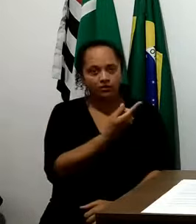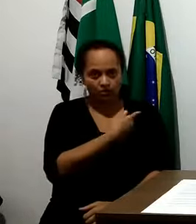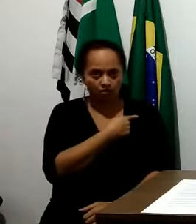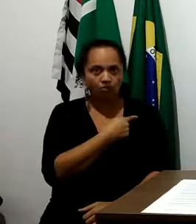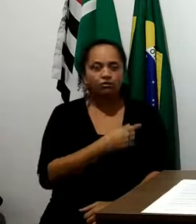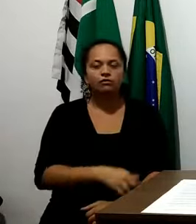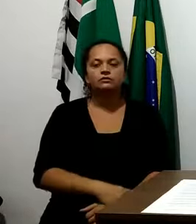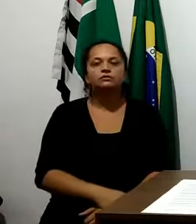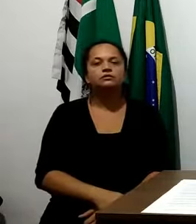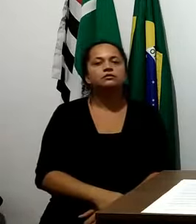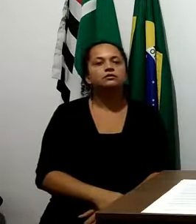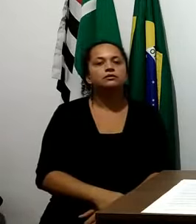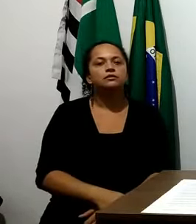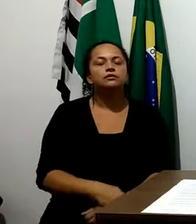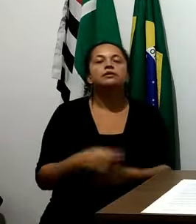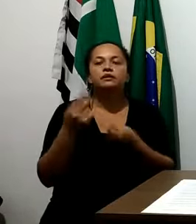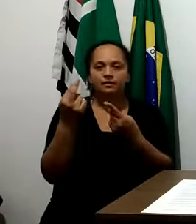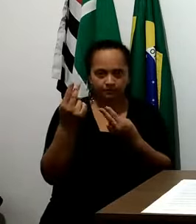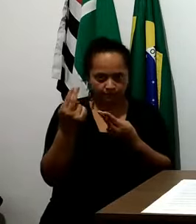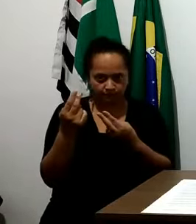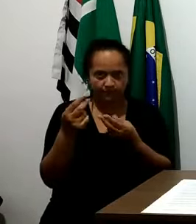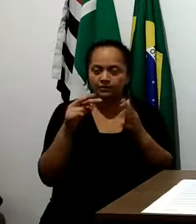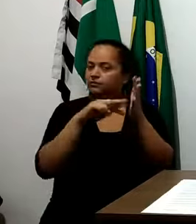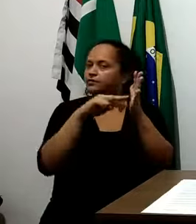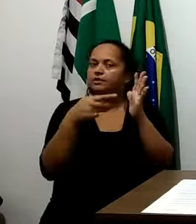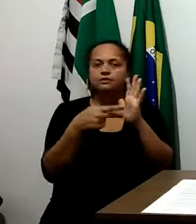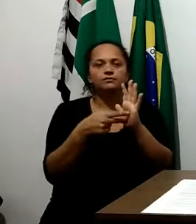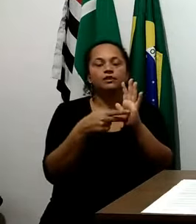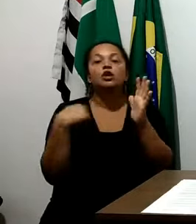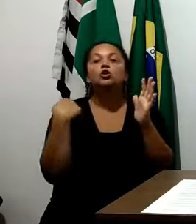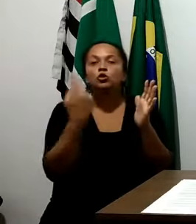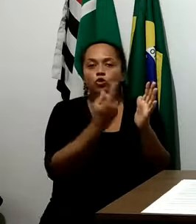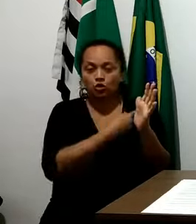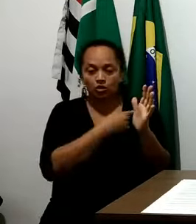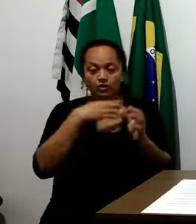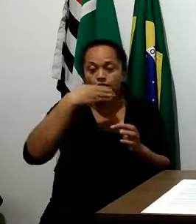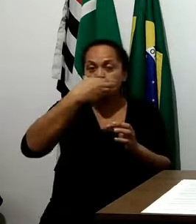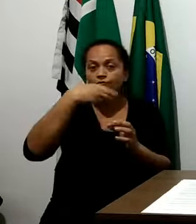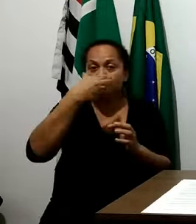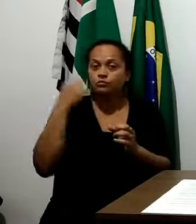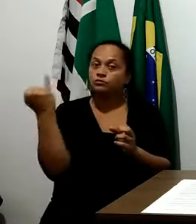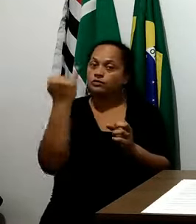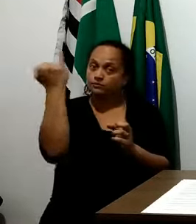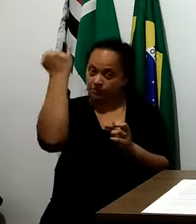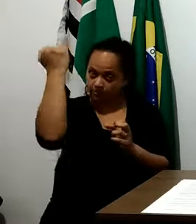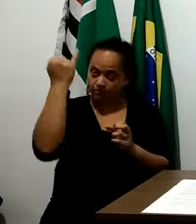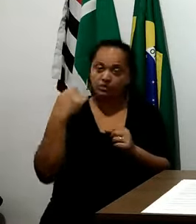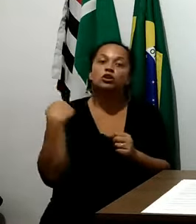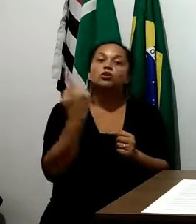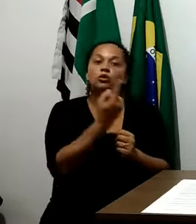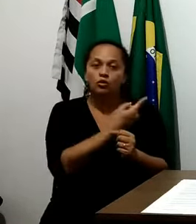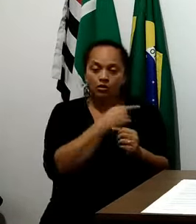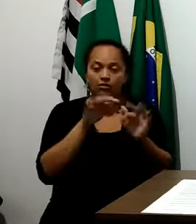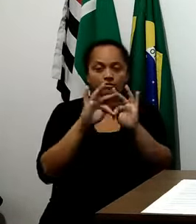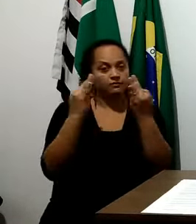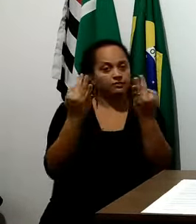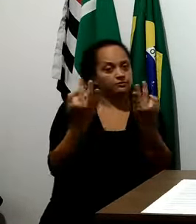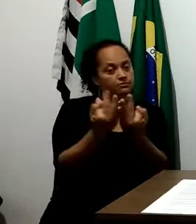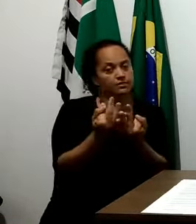de certa forma, somos esta figueira. Nós, os nossos familiares, os nossos